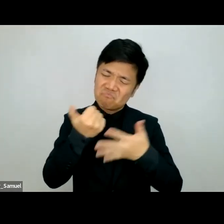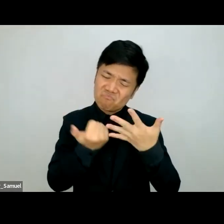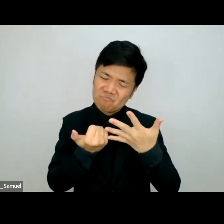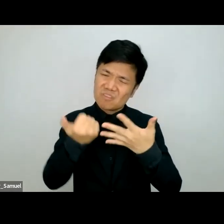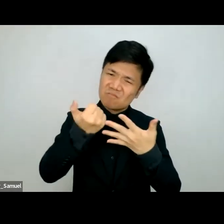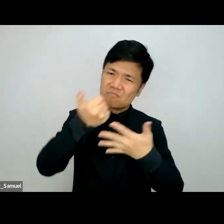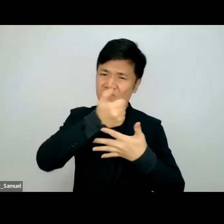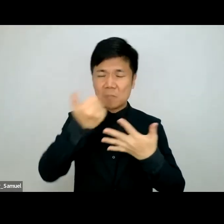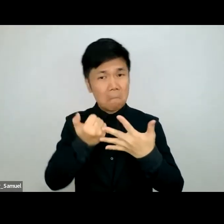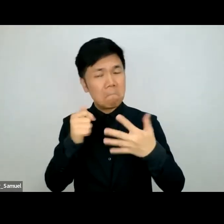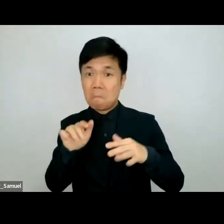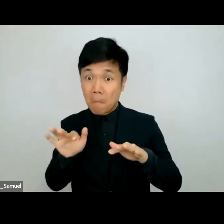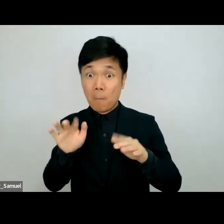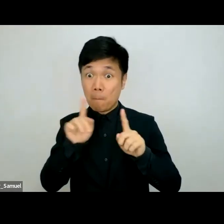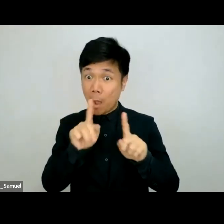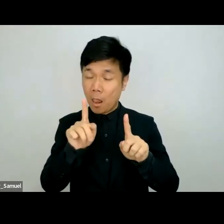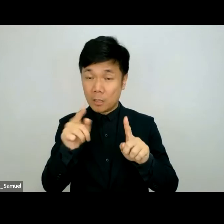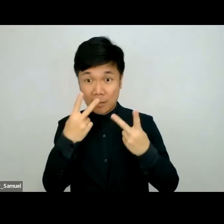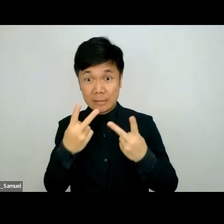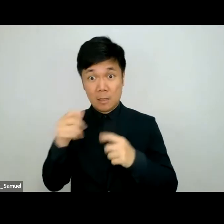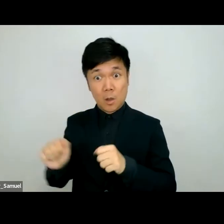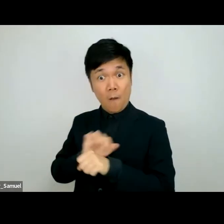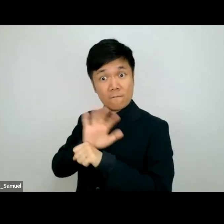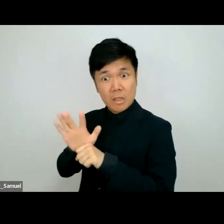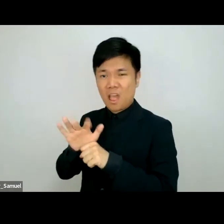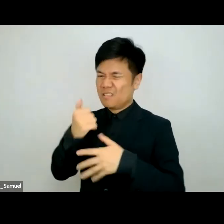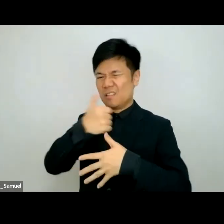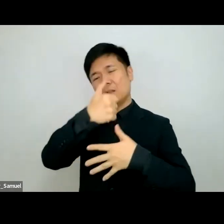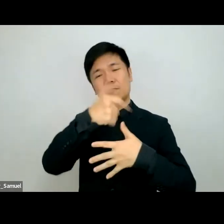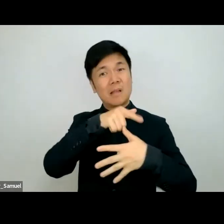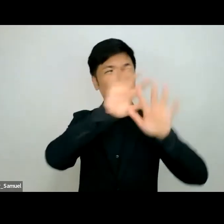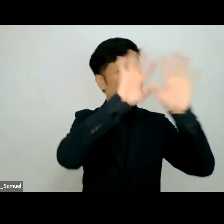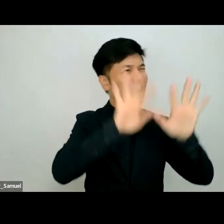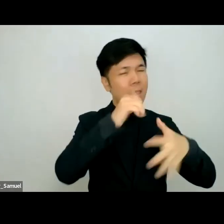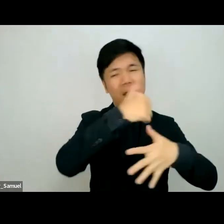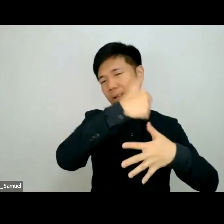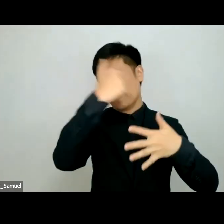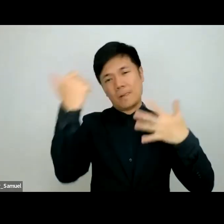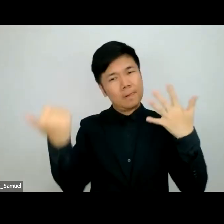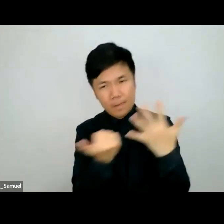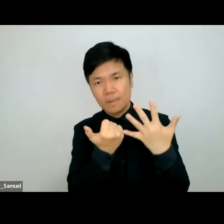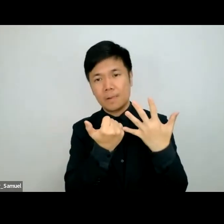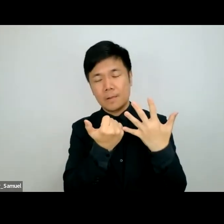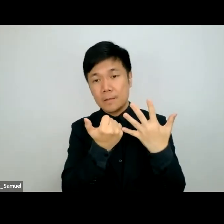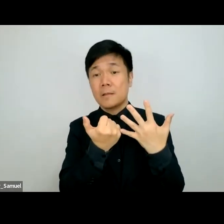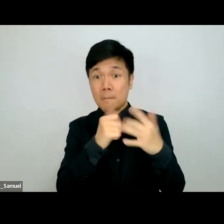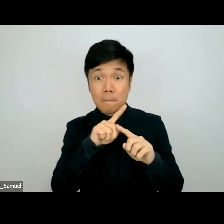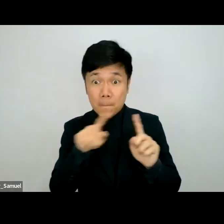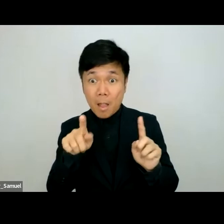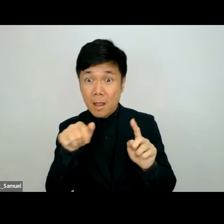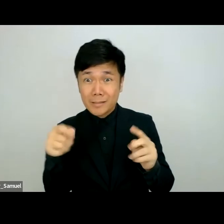Il a mentionné le manque de priorisation et aussi que l'effet de la pandémie